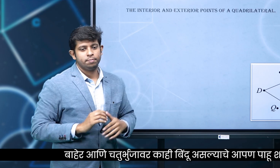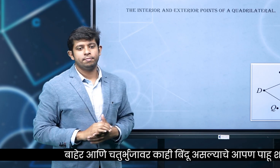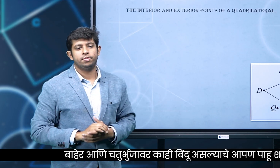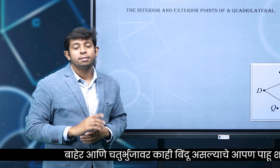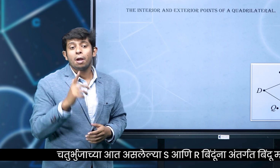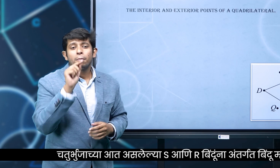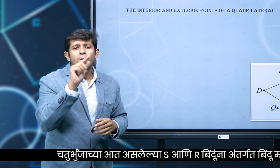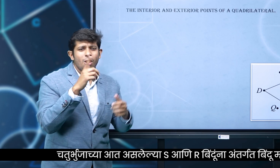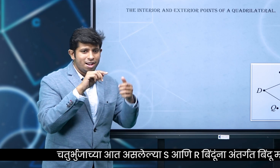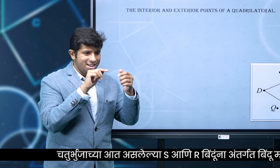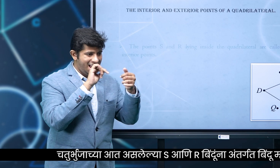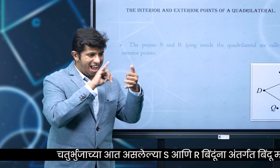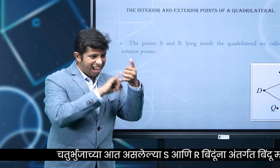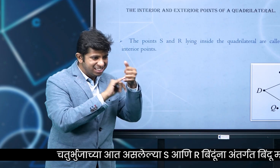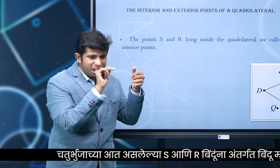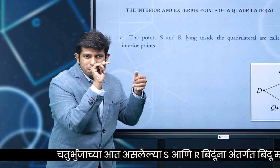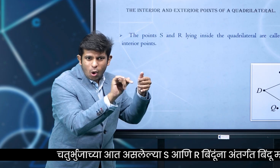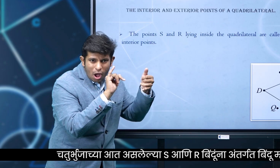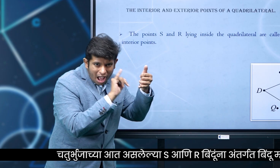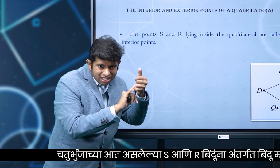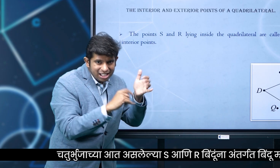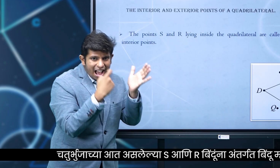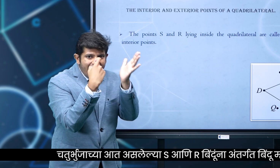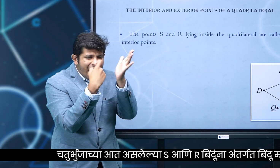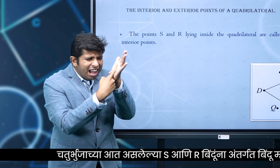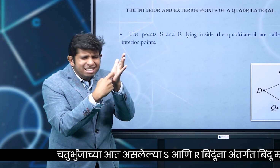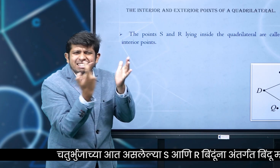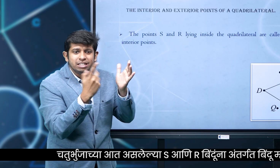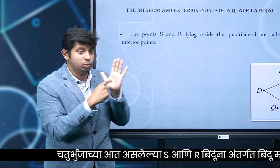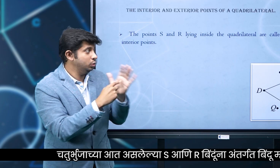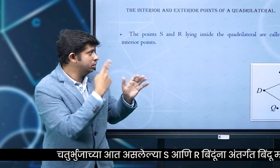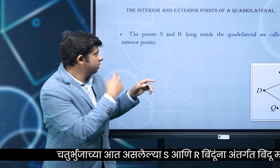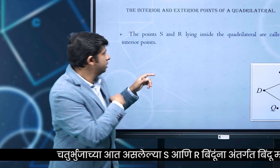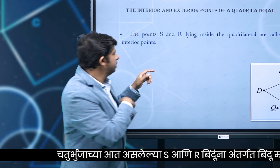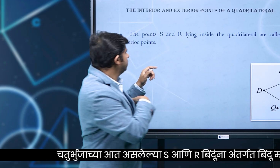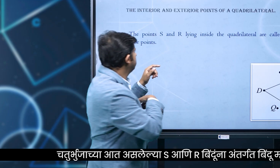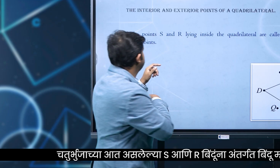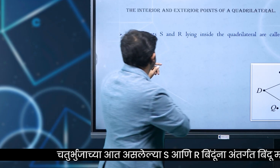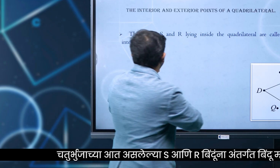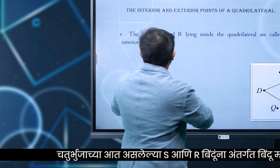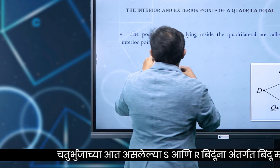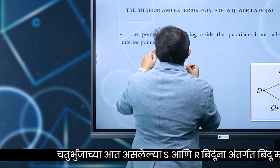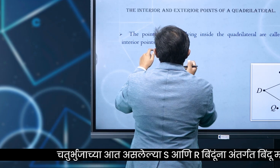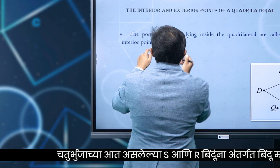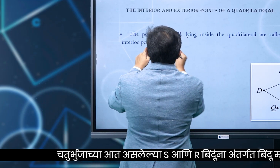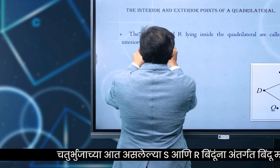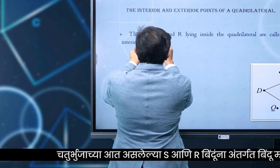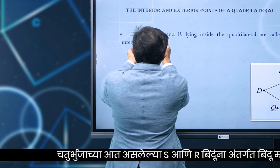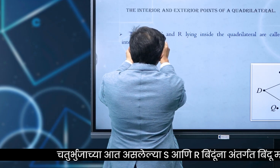शकतो. चतुर्भुजाच्या आत असलेल्या S आणि R बिंदूंना अंतर्गत बिंदू म्हणतात.